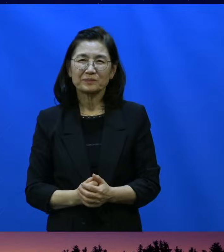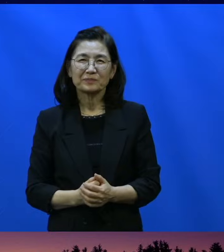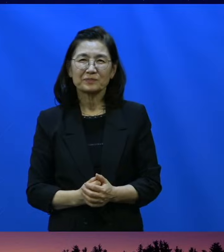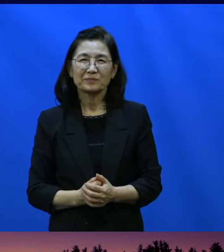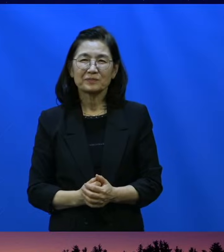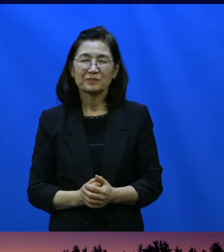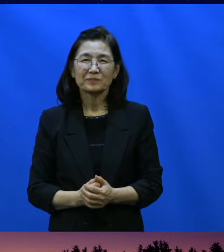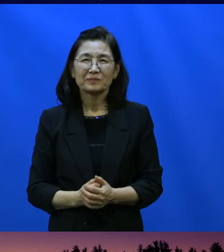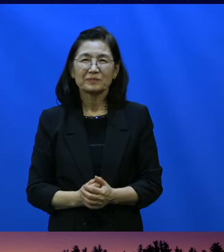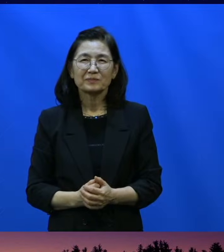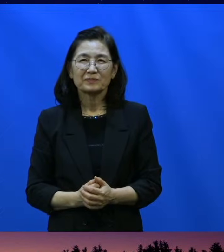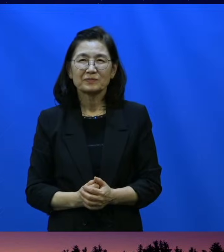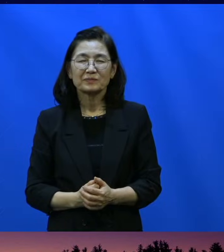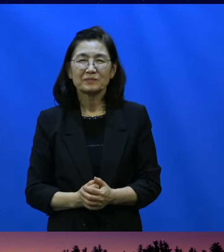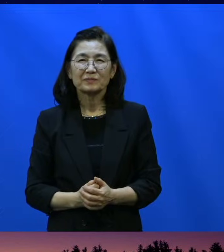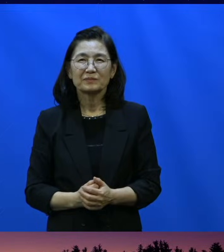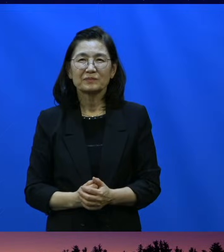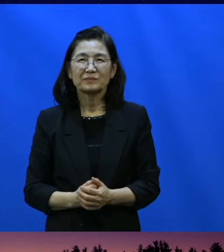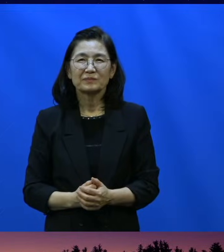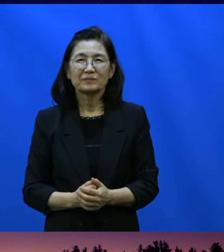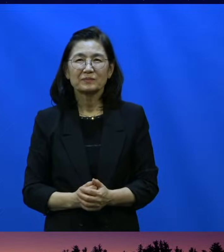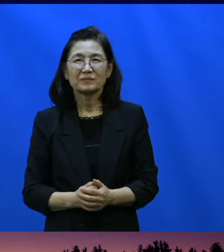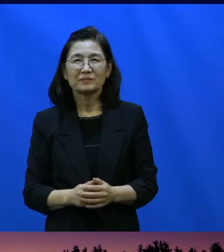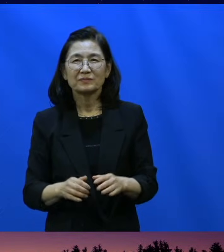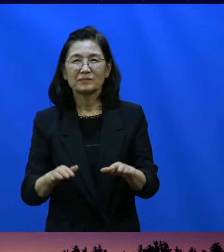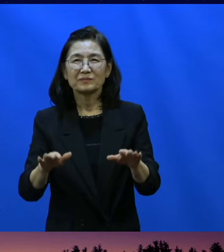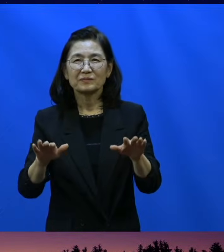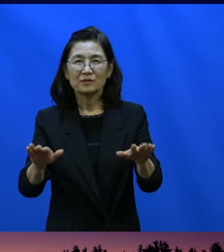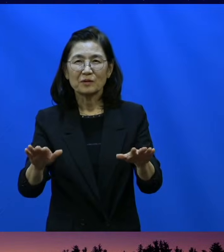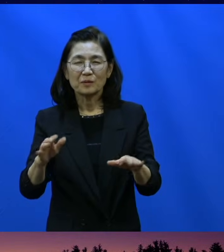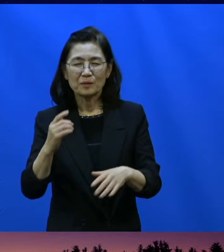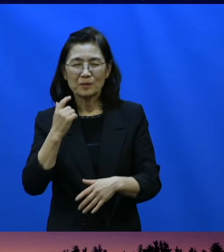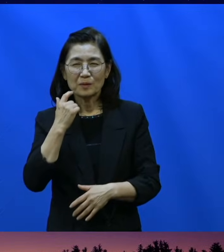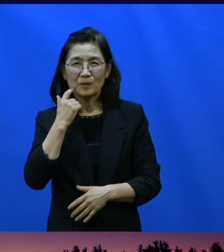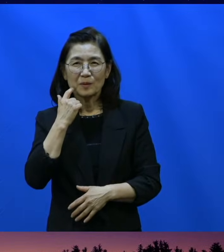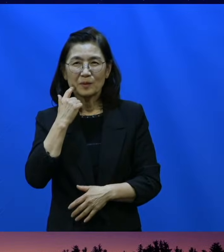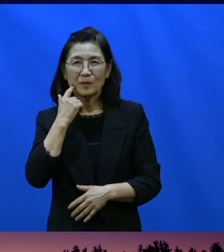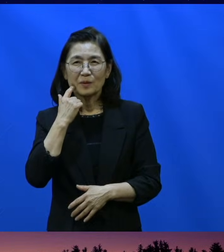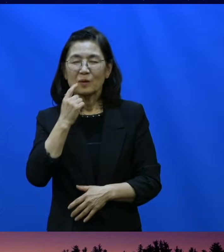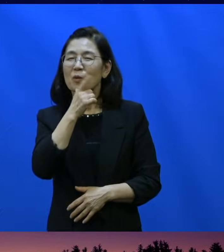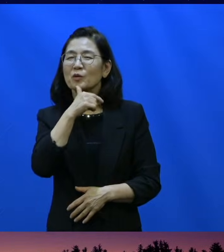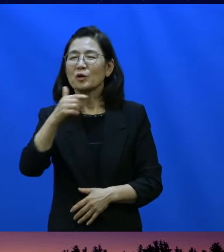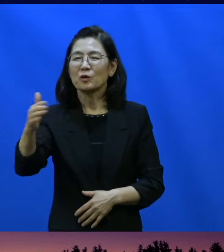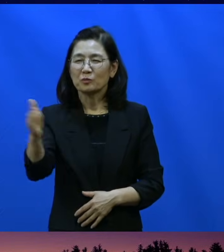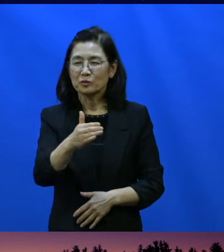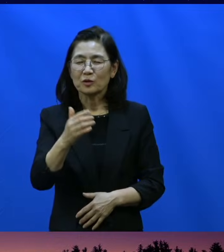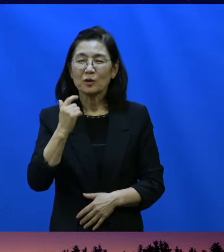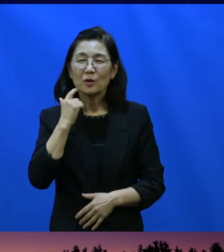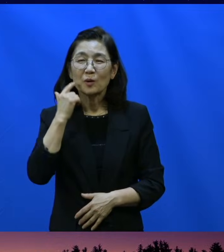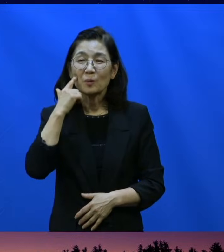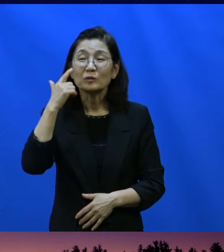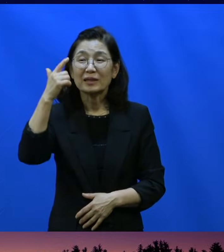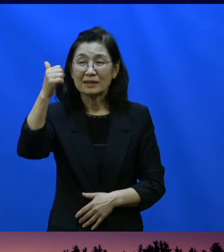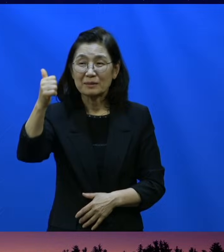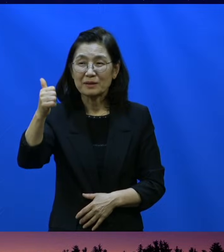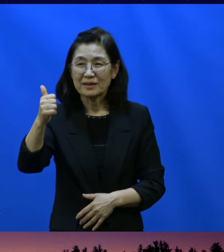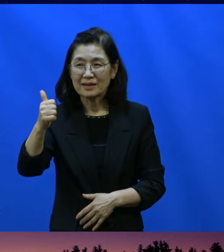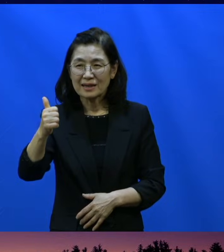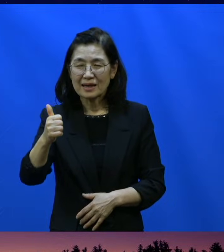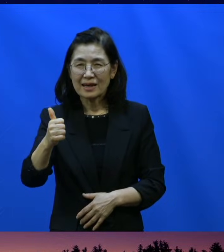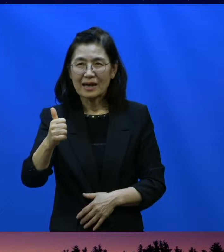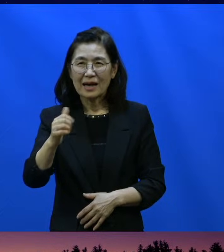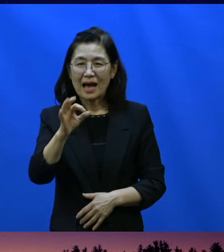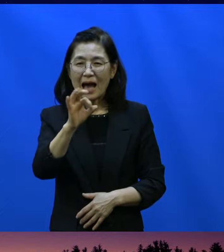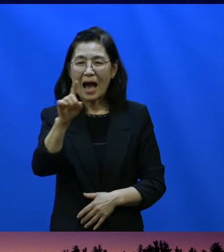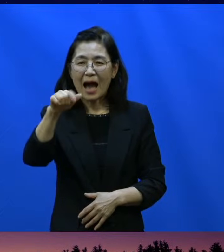오늘 또 그 목자 플러스 하는데 막 아가스가 자꾸 나오려고 그러는 거예요. 내가 월요일부터 해야 되는데 막 준비한 게 있어가지고.